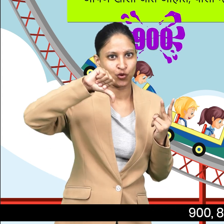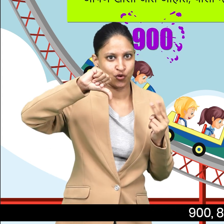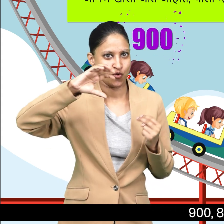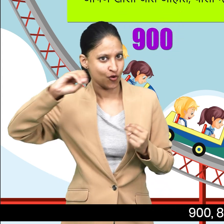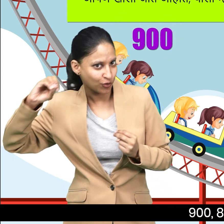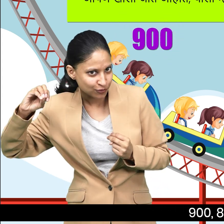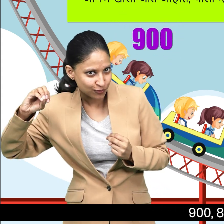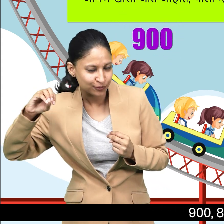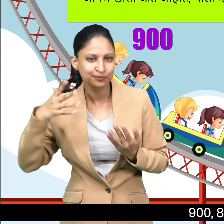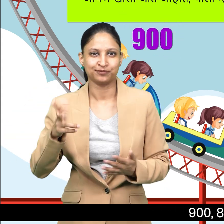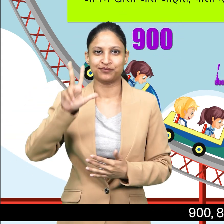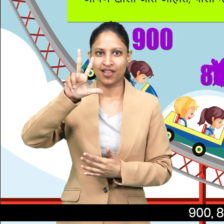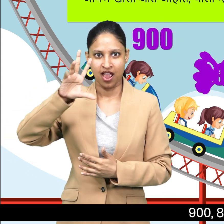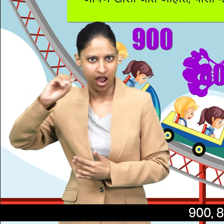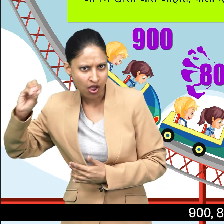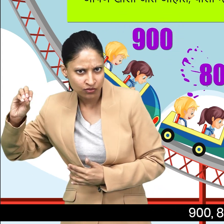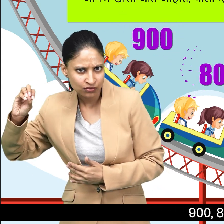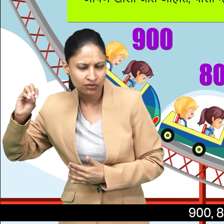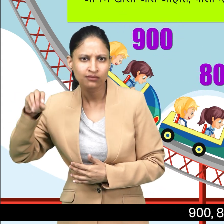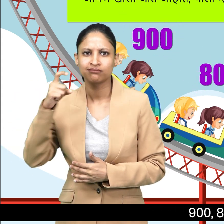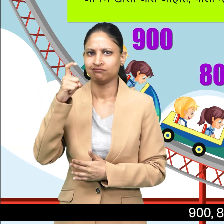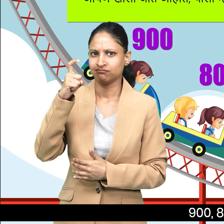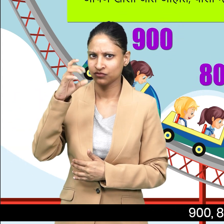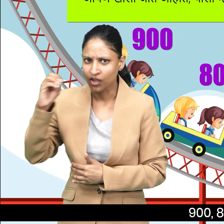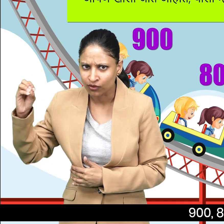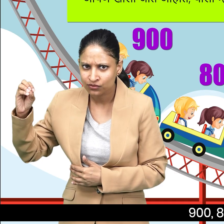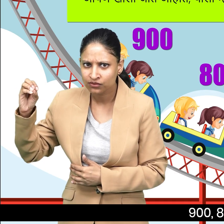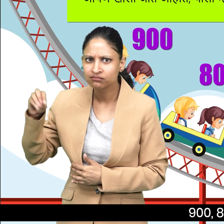900, 800, 700, 600.